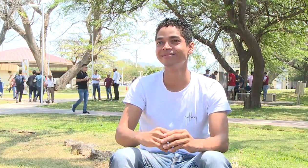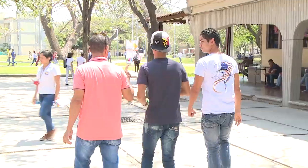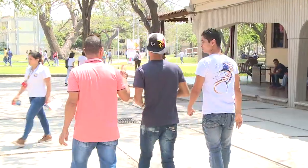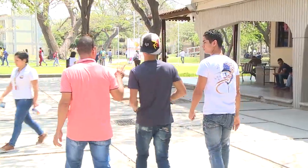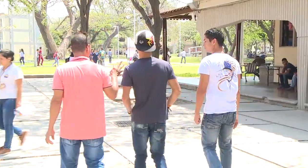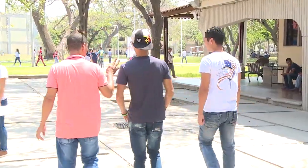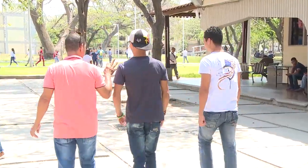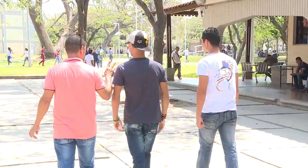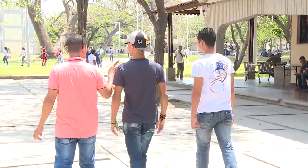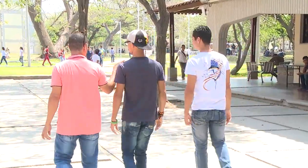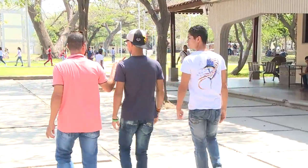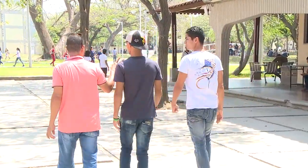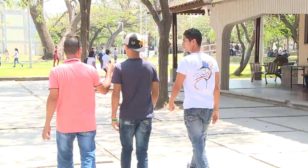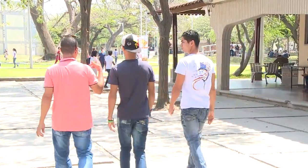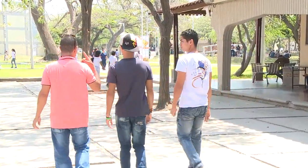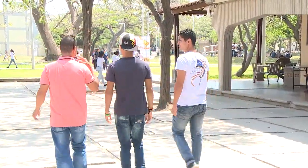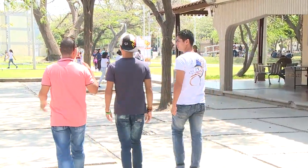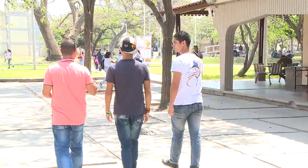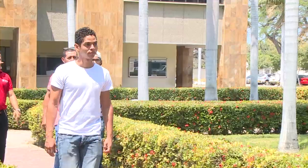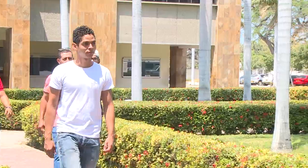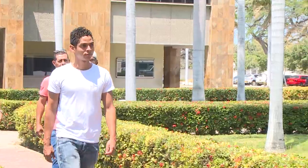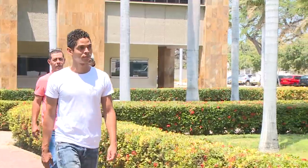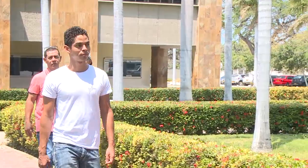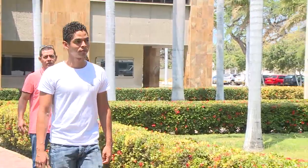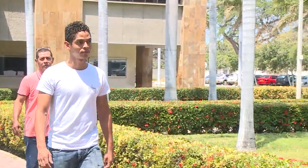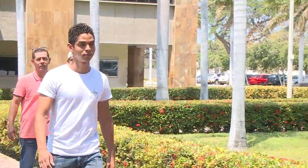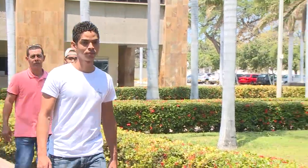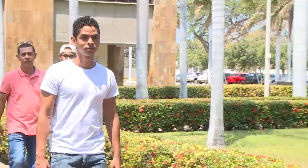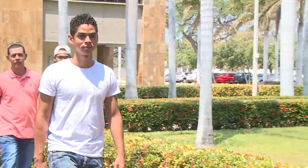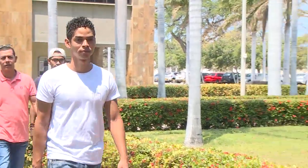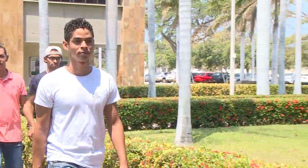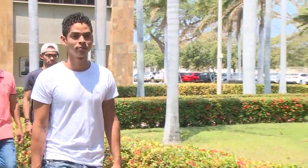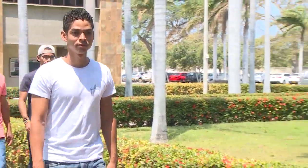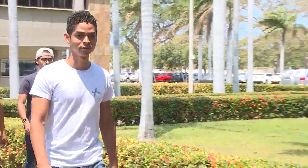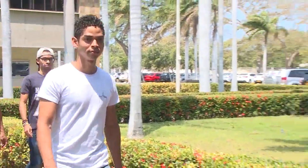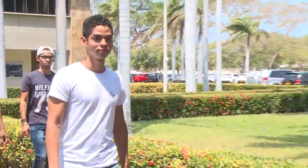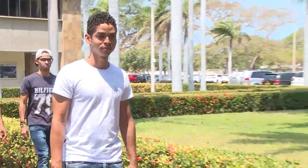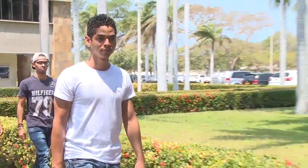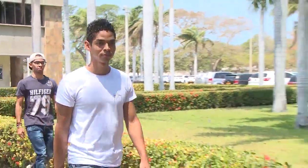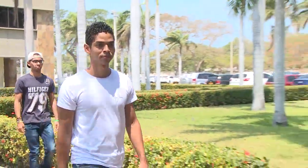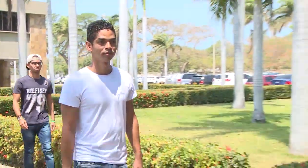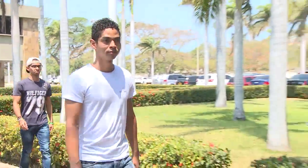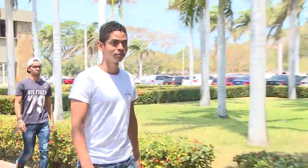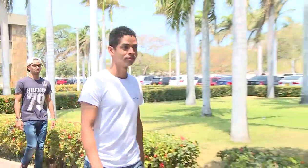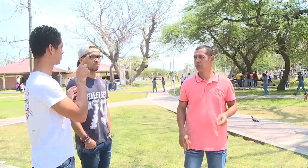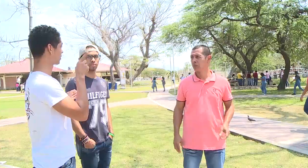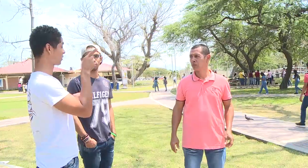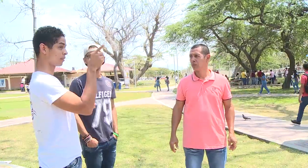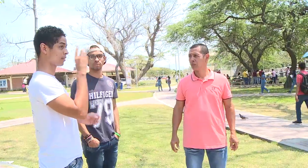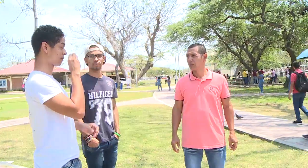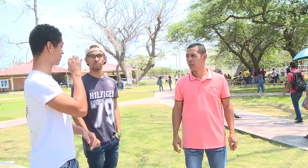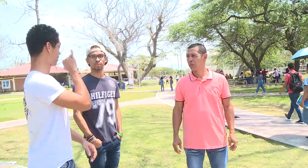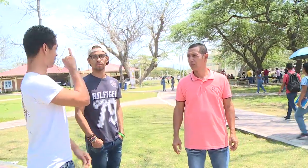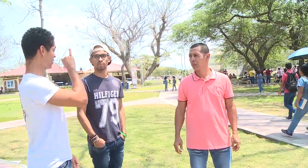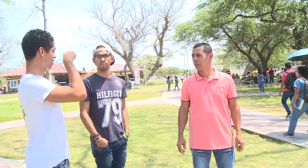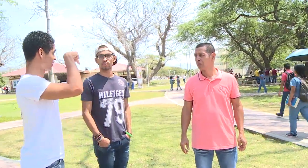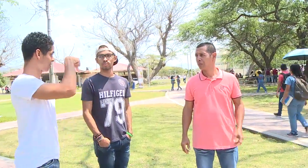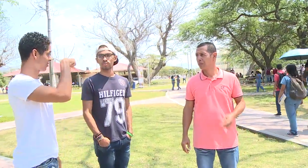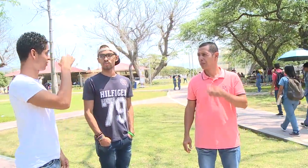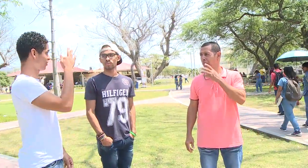sus 27 años, este joven, siendo el mayor de la unión familiar entre Arnold García y Gira Anaya, ve con optimismo la verdadera inclusión que se genera